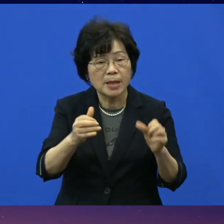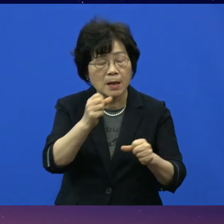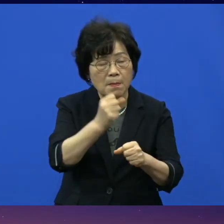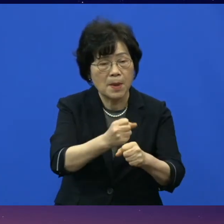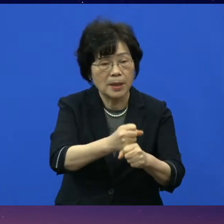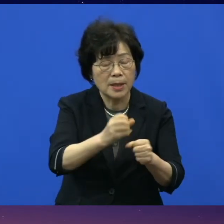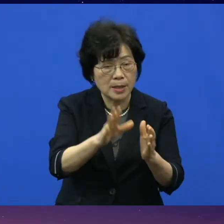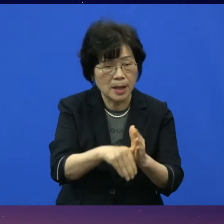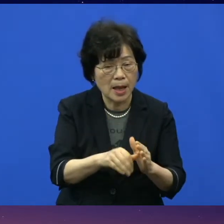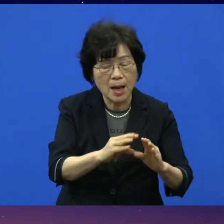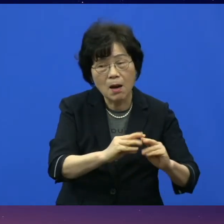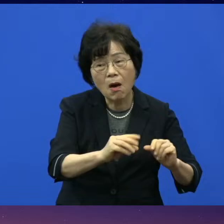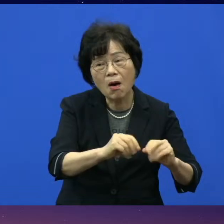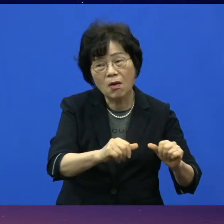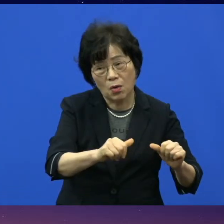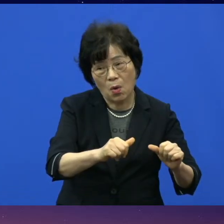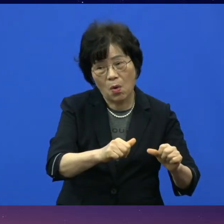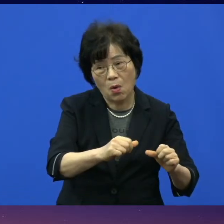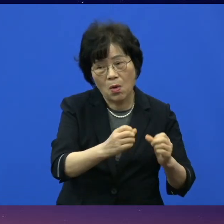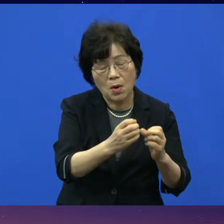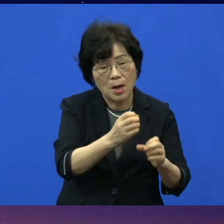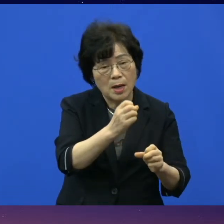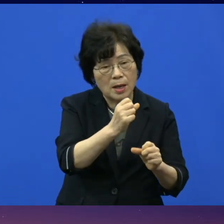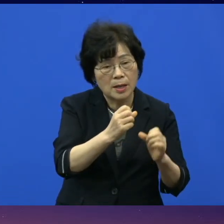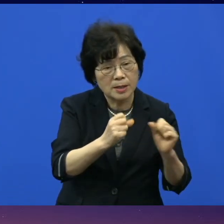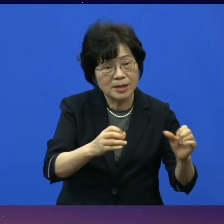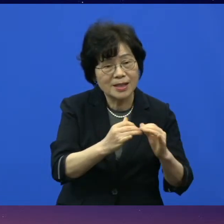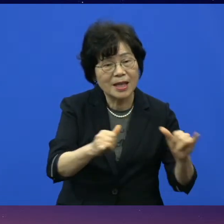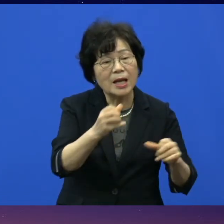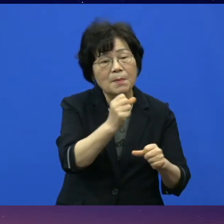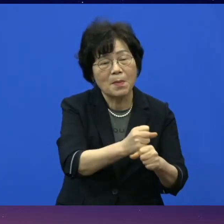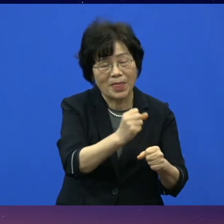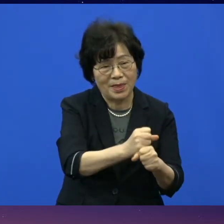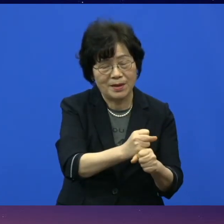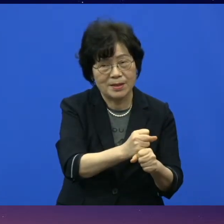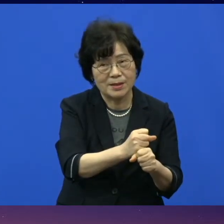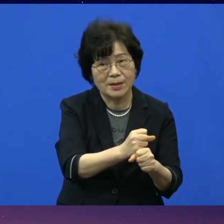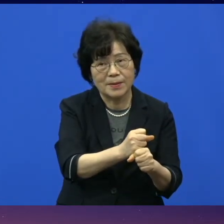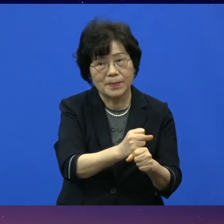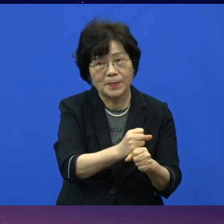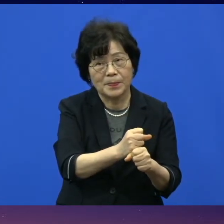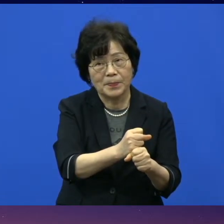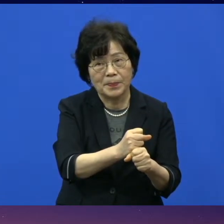때 흙으로 지으셨죠. 흙으로 사람을 만들었습니다. 그러니까